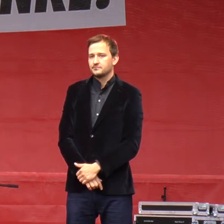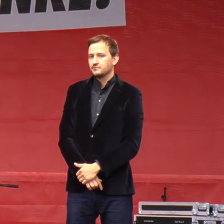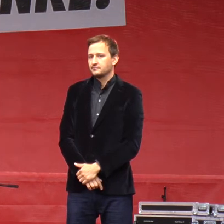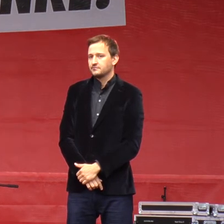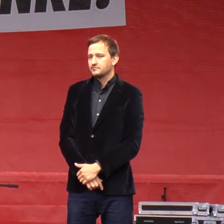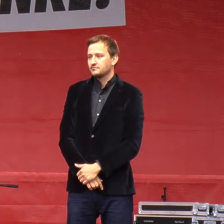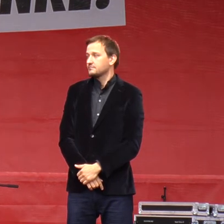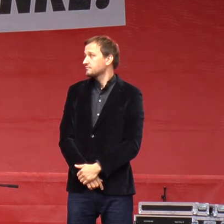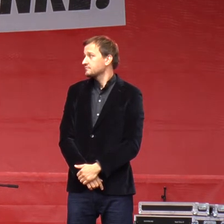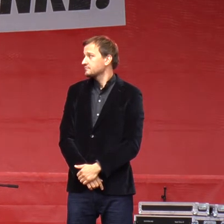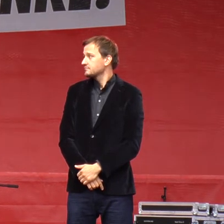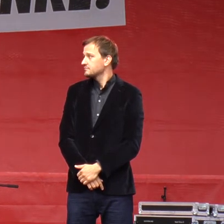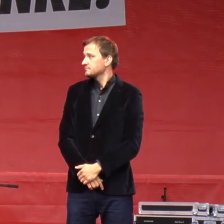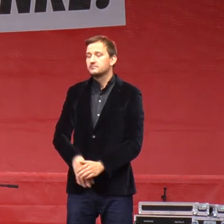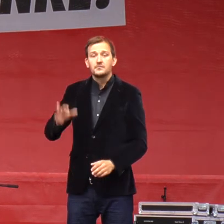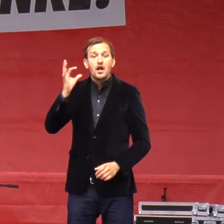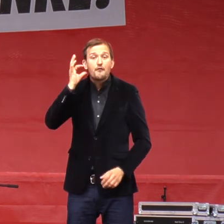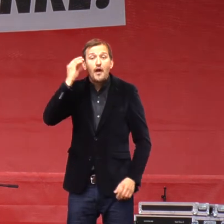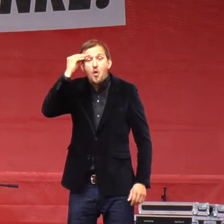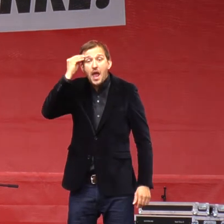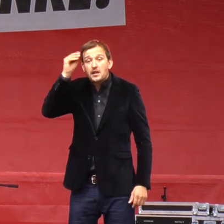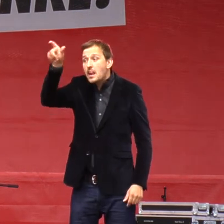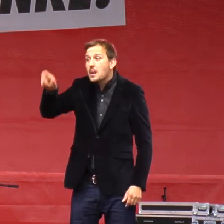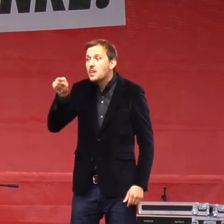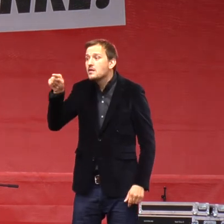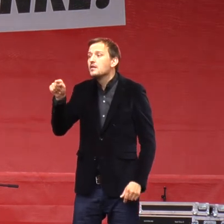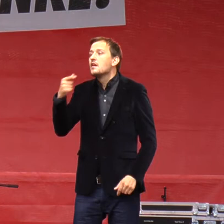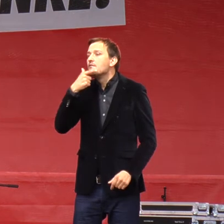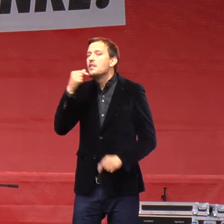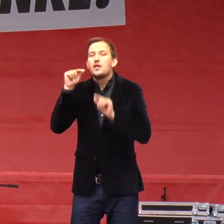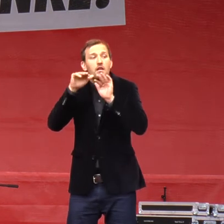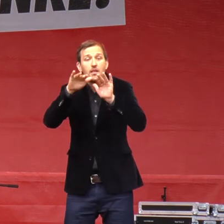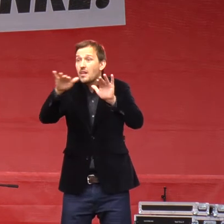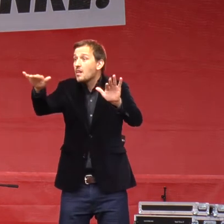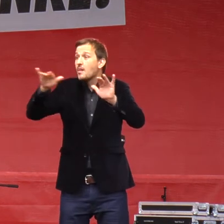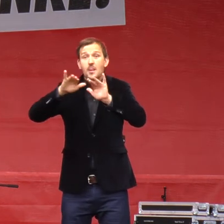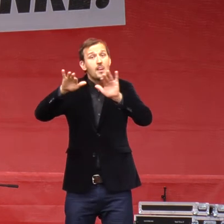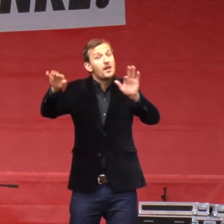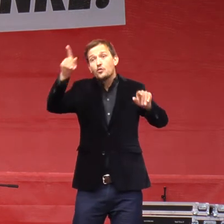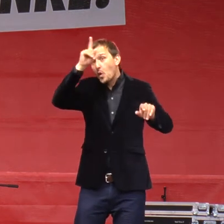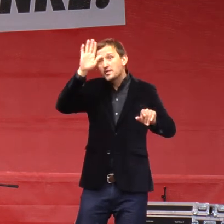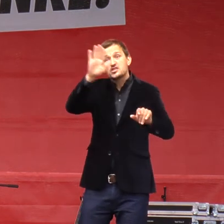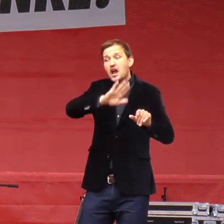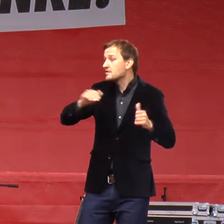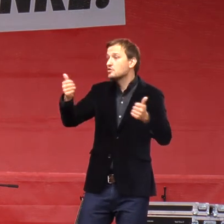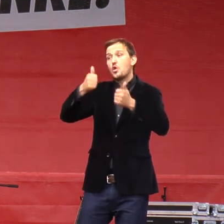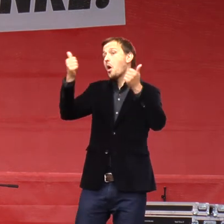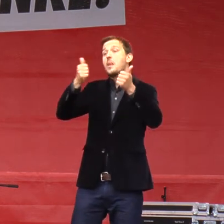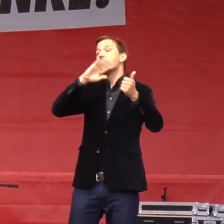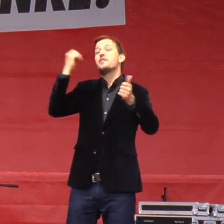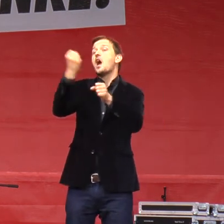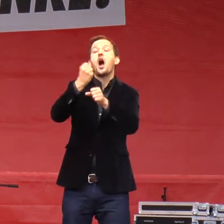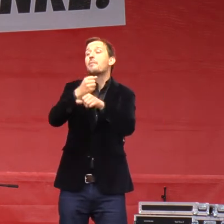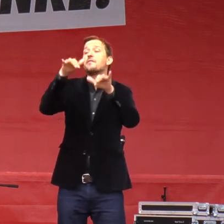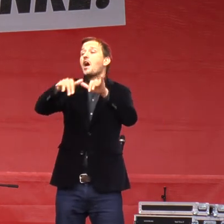Und Frau Merkel will ja immer den Eindruck erwecken, es wäre so toll, wenn es so viele Jobs